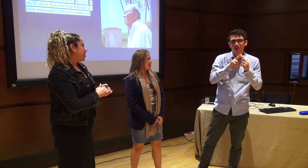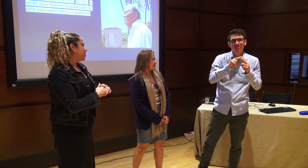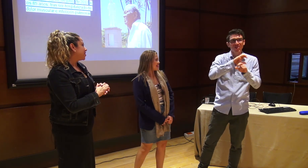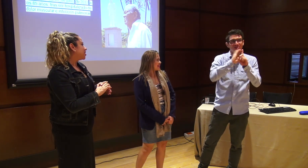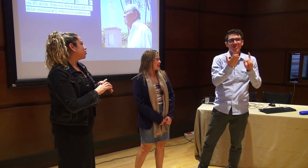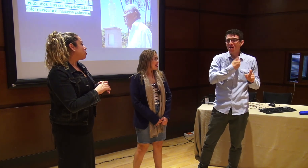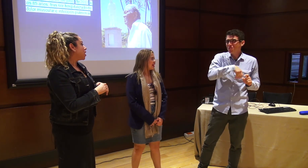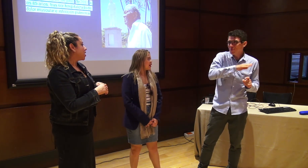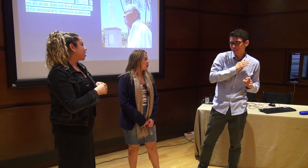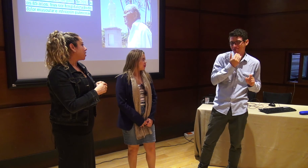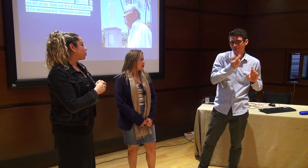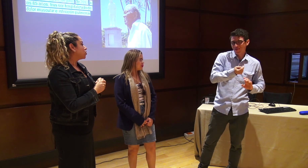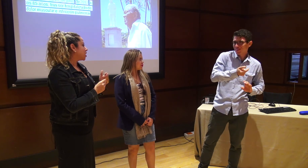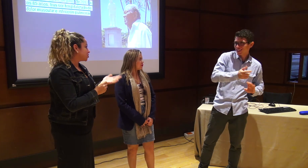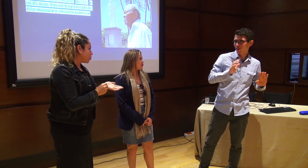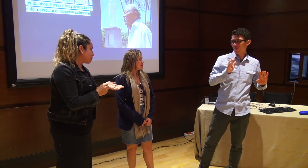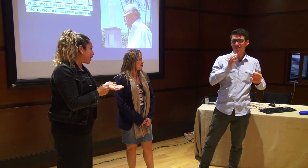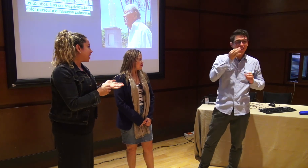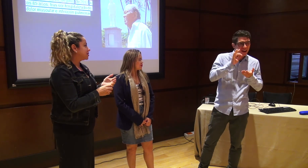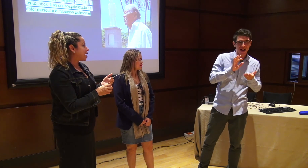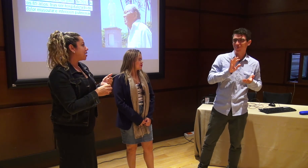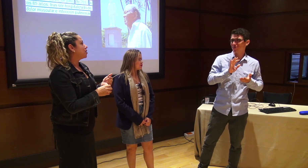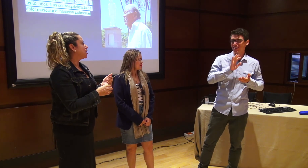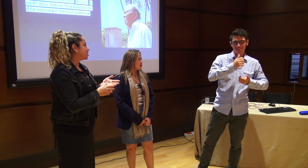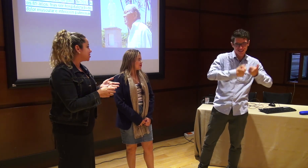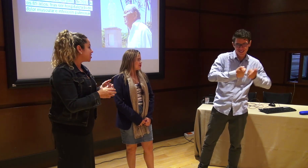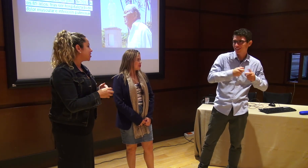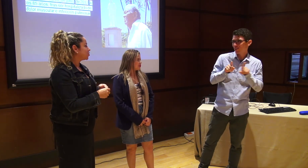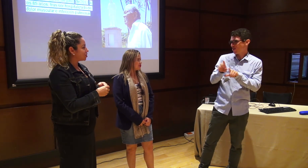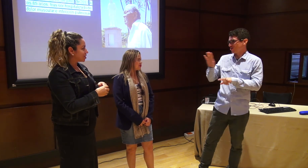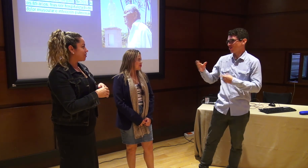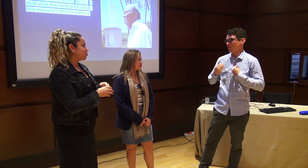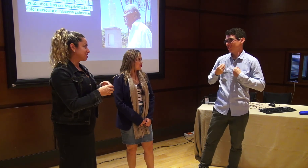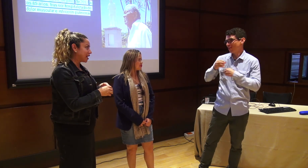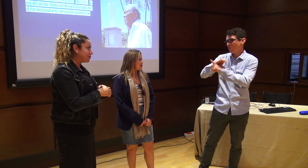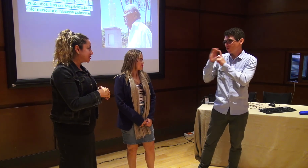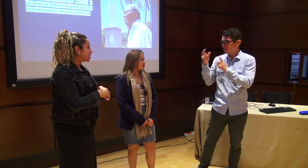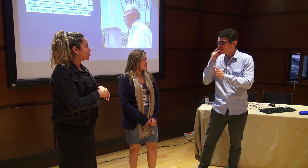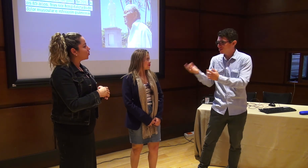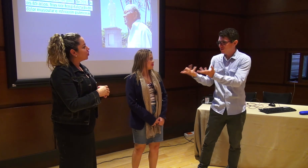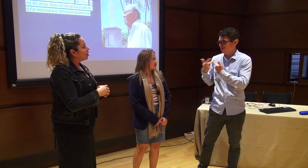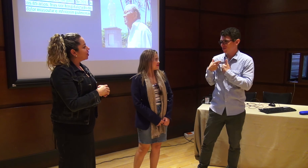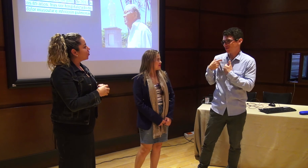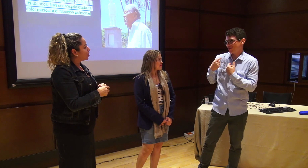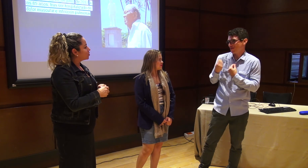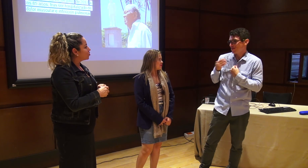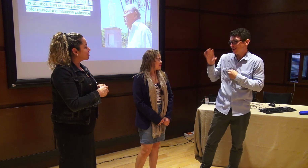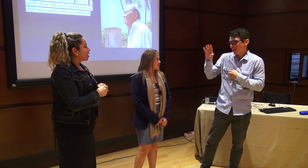Y he tenido contexto de Paisa, de Medellín, entonces allí hablamos desde el cafecito, de otras cosas,